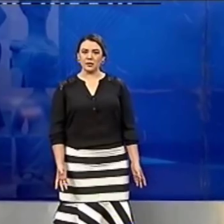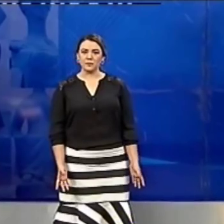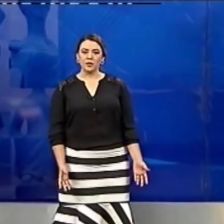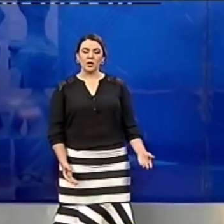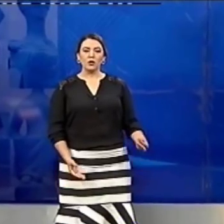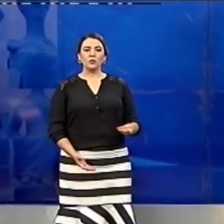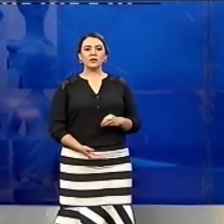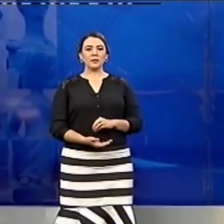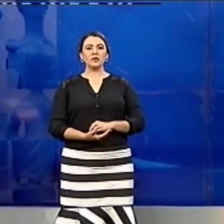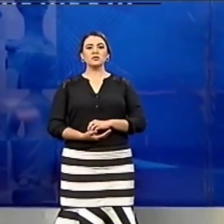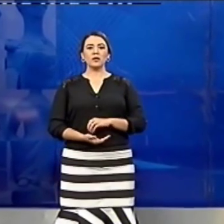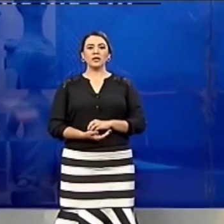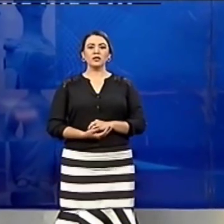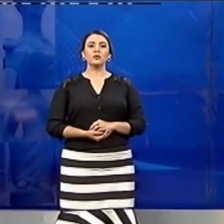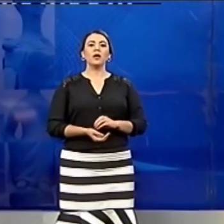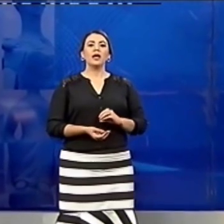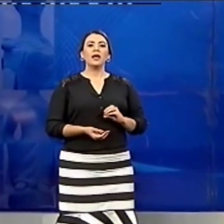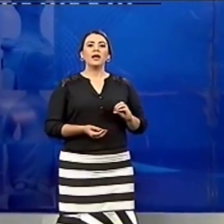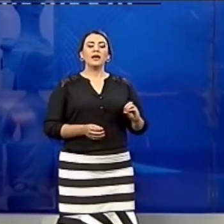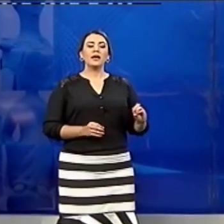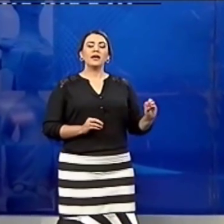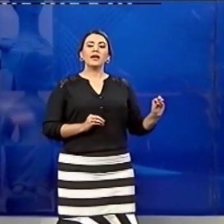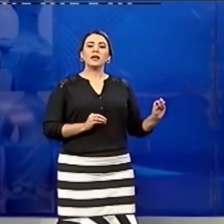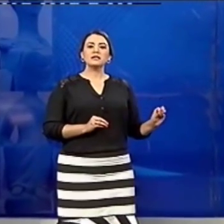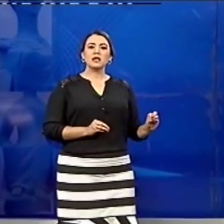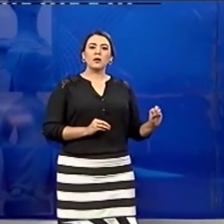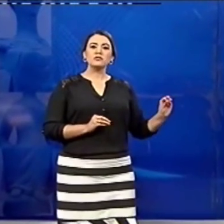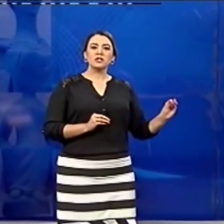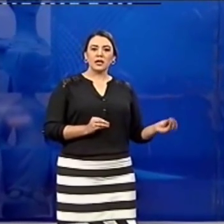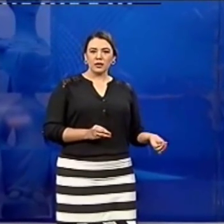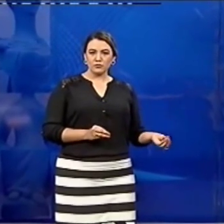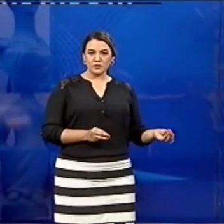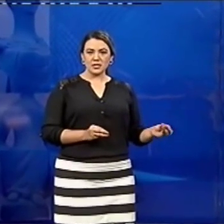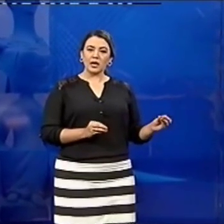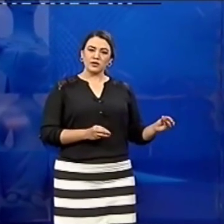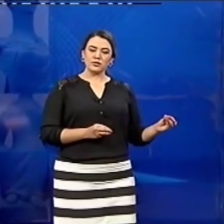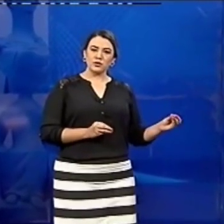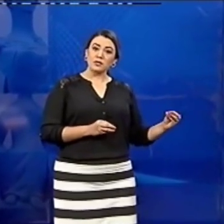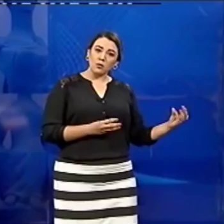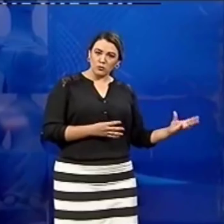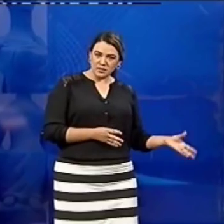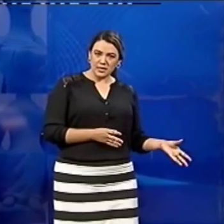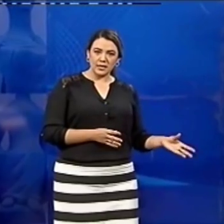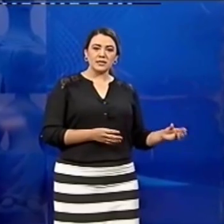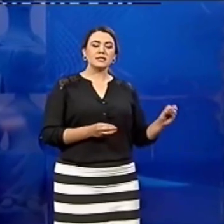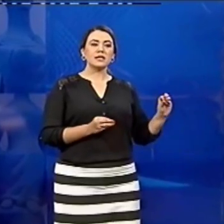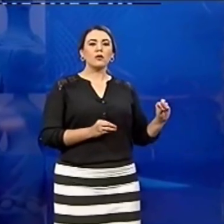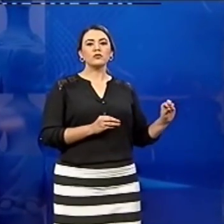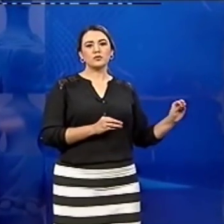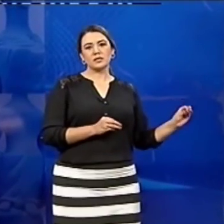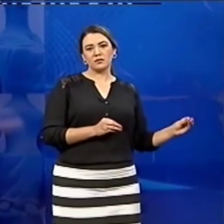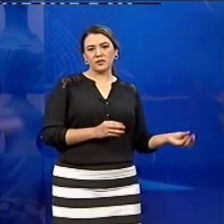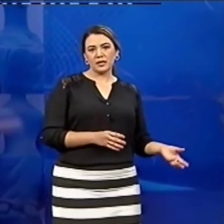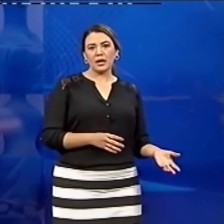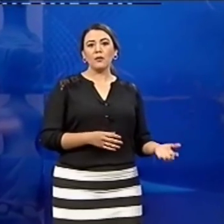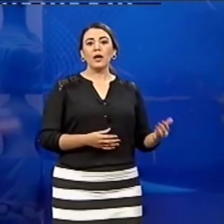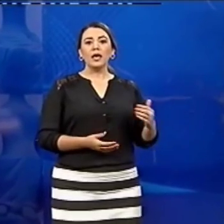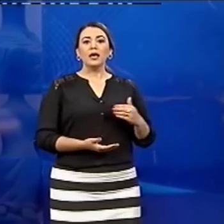trabalho. O tema escolhido é em relação aos direitos garantidos, alguns deles, na Constituição Federal, e